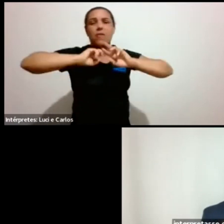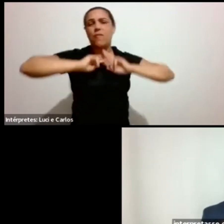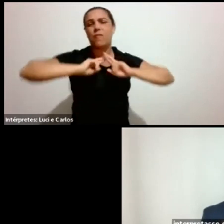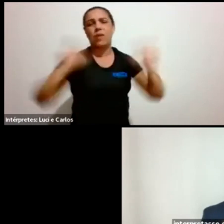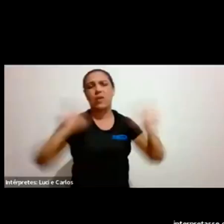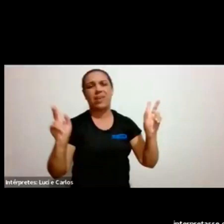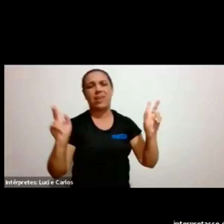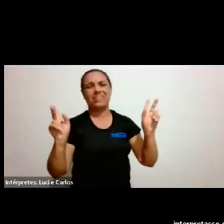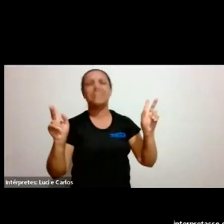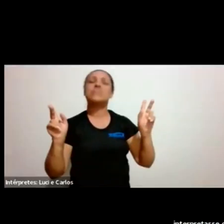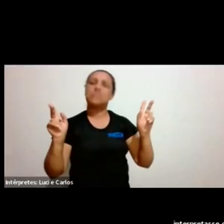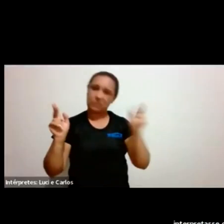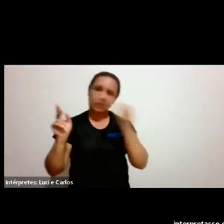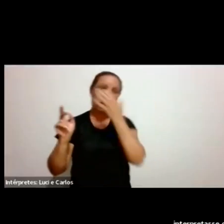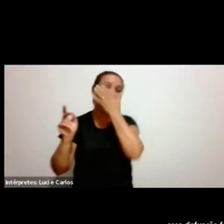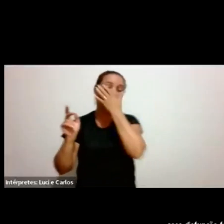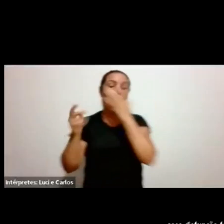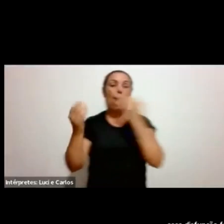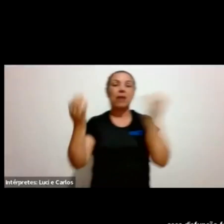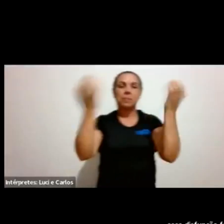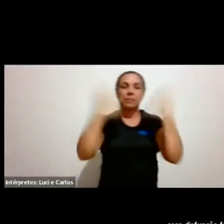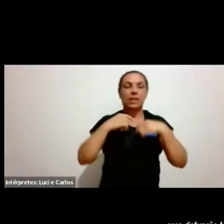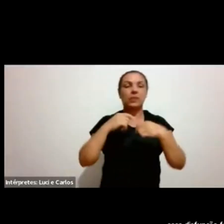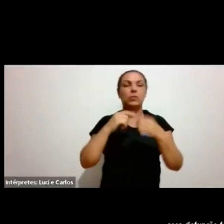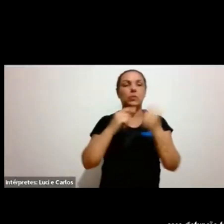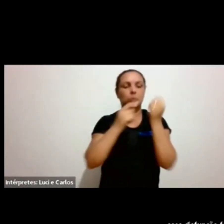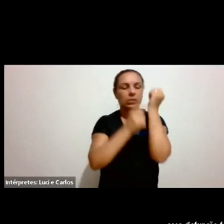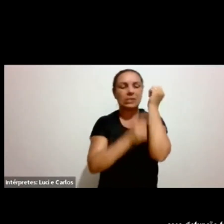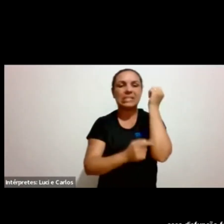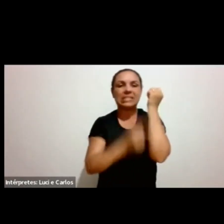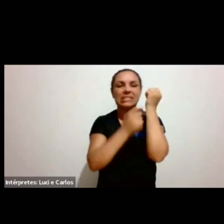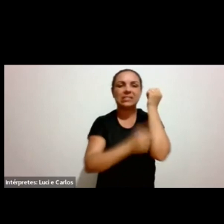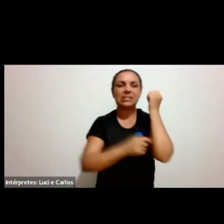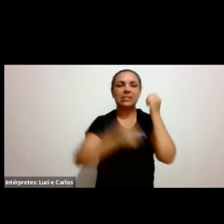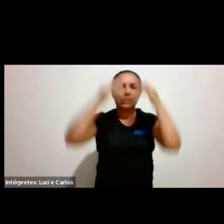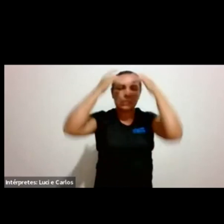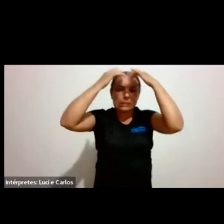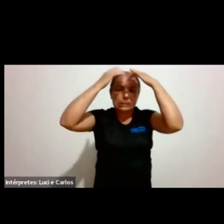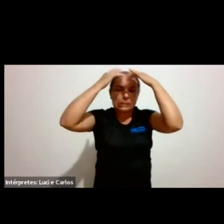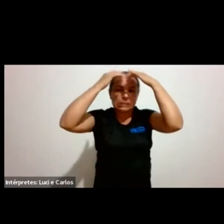sistema nervoso e a pessoa passe a sentir mais dor do que o normal.